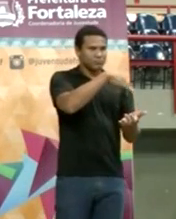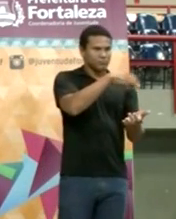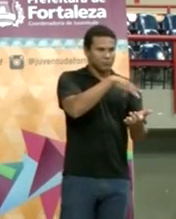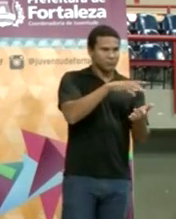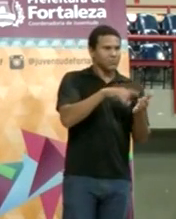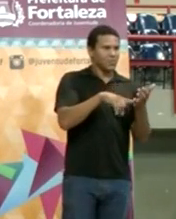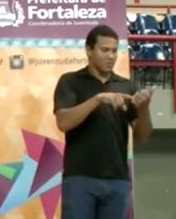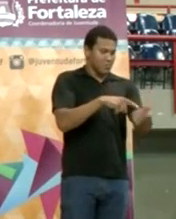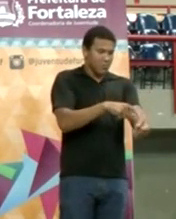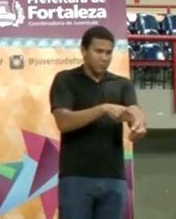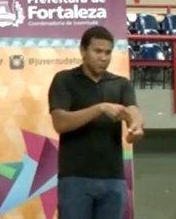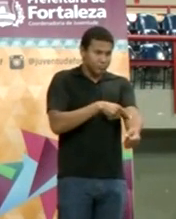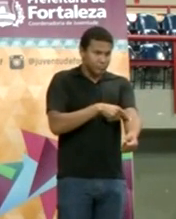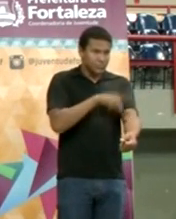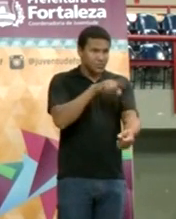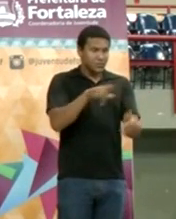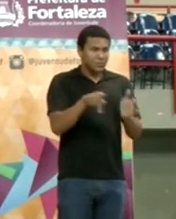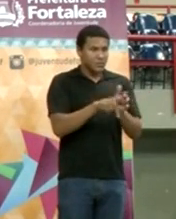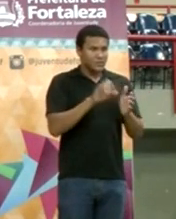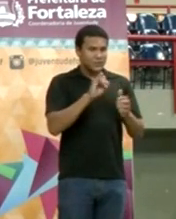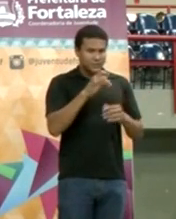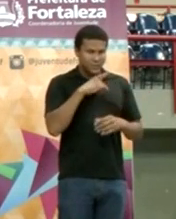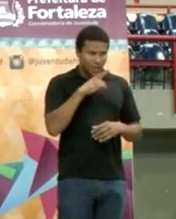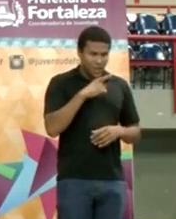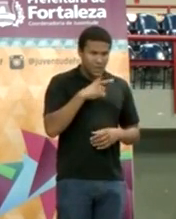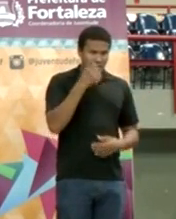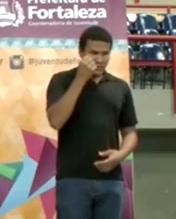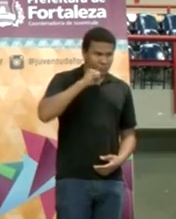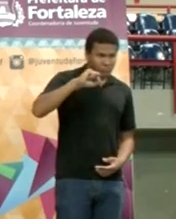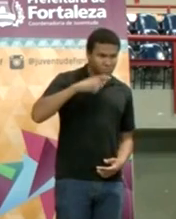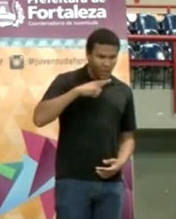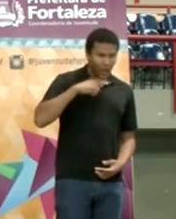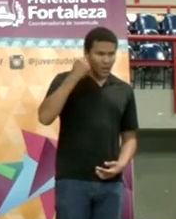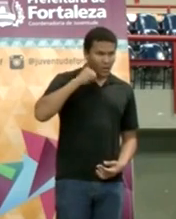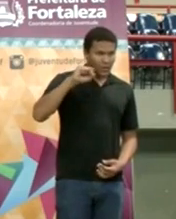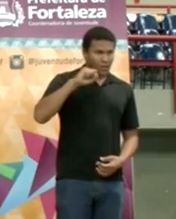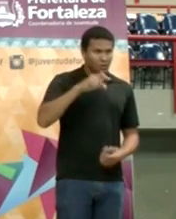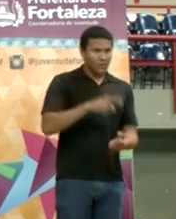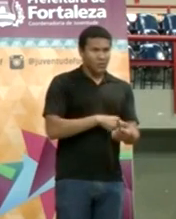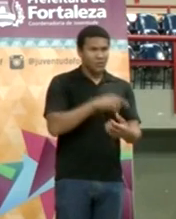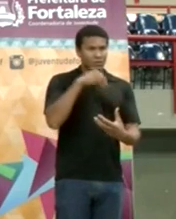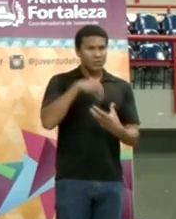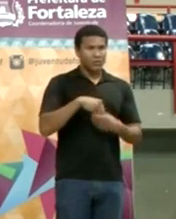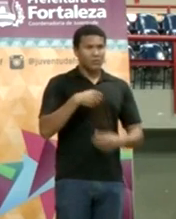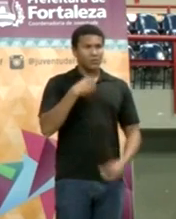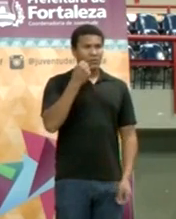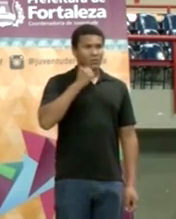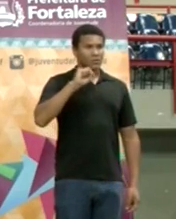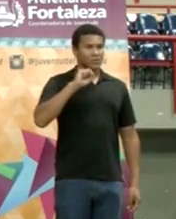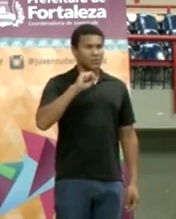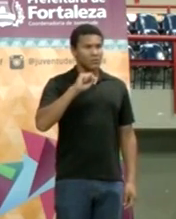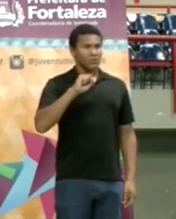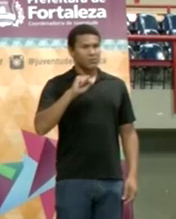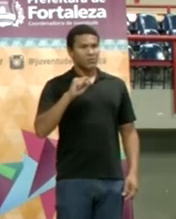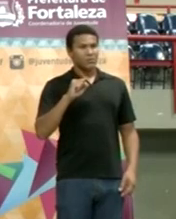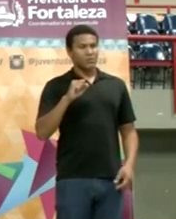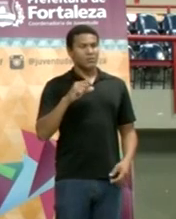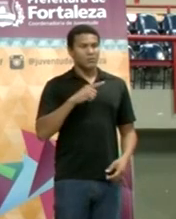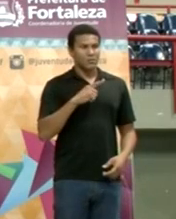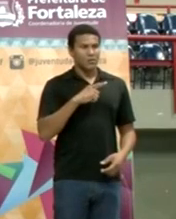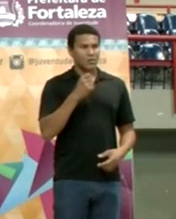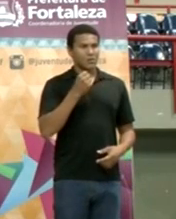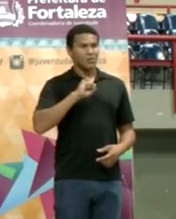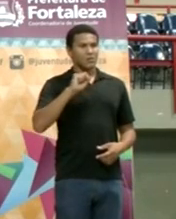presença de anticorpos contra um agente. Se quando se aplica o exame, o mais utilizado para a detecção do HIV